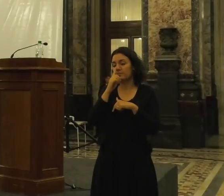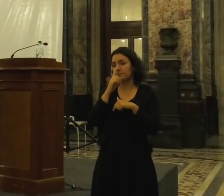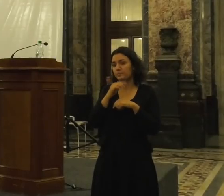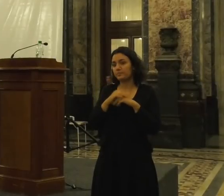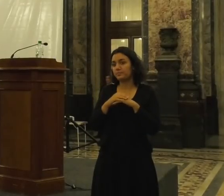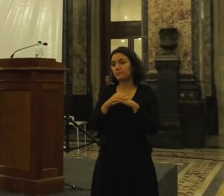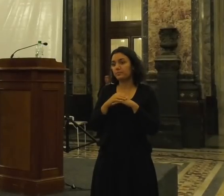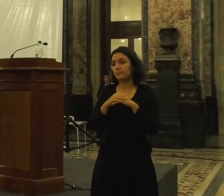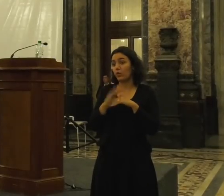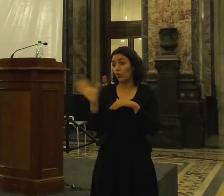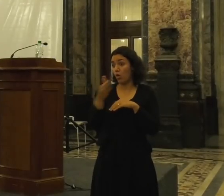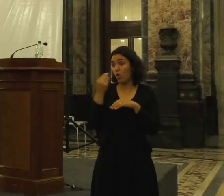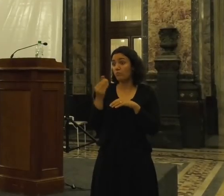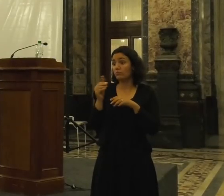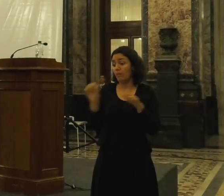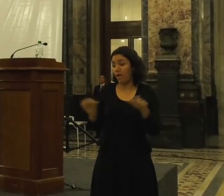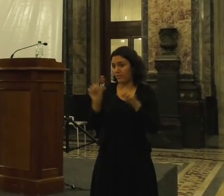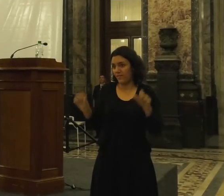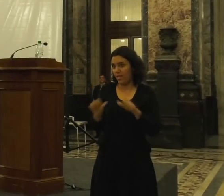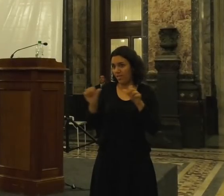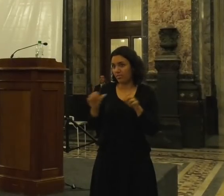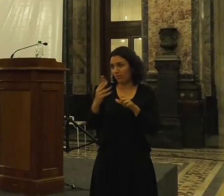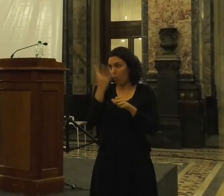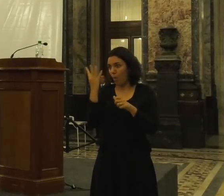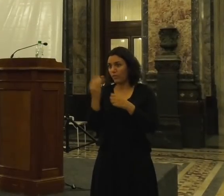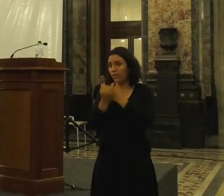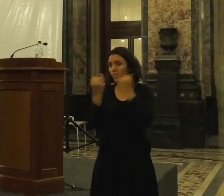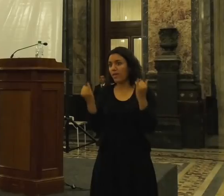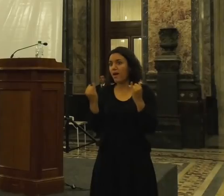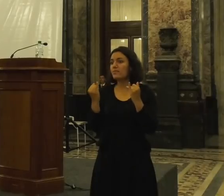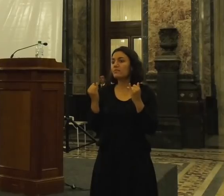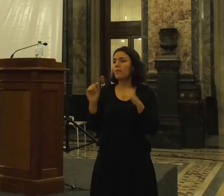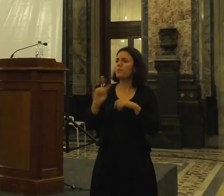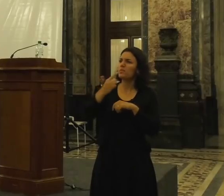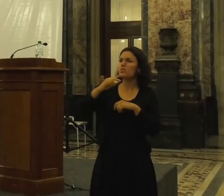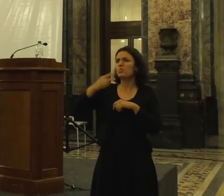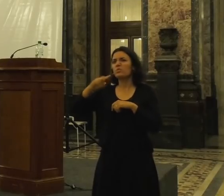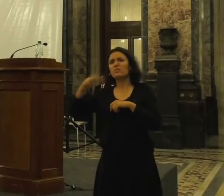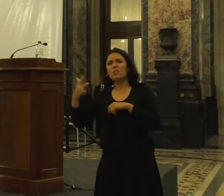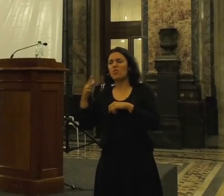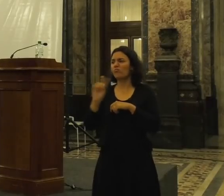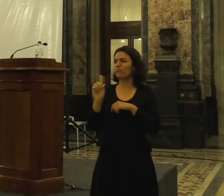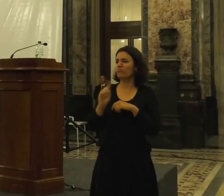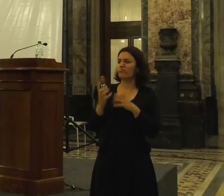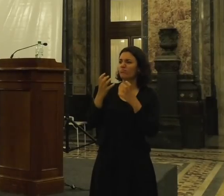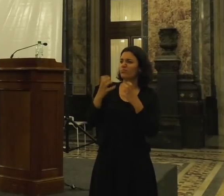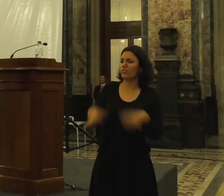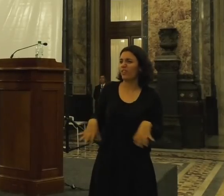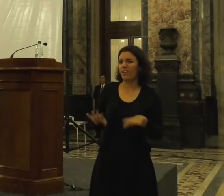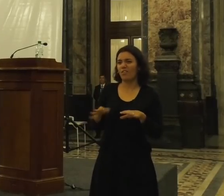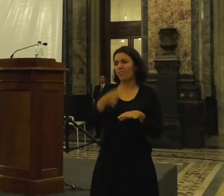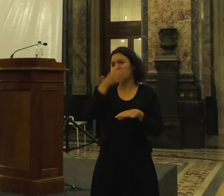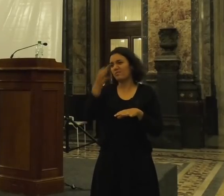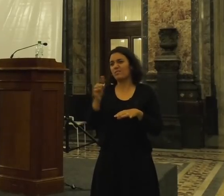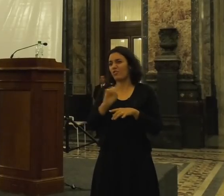todo esto que sucedió, en primer lugar, es producto... No quiero decir primero, segundo, tercero, porque es una conjunción